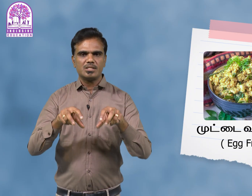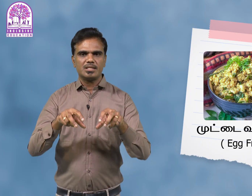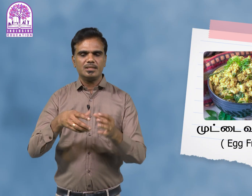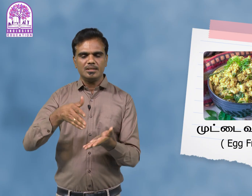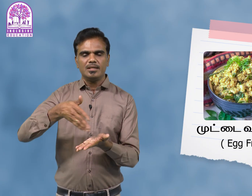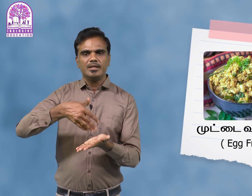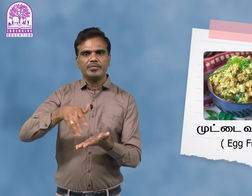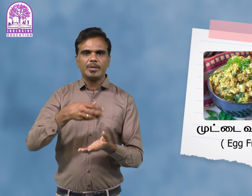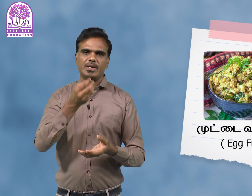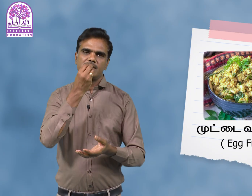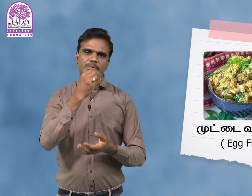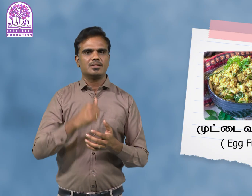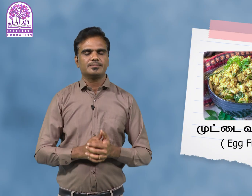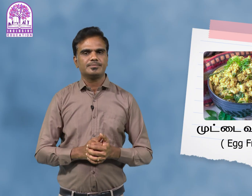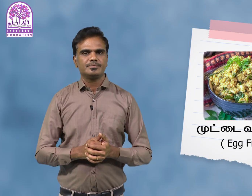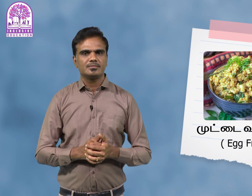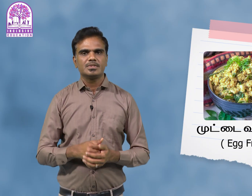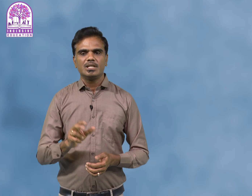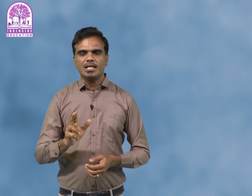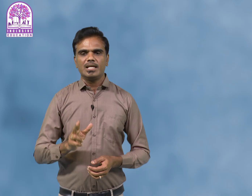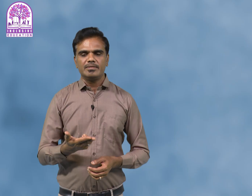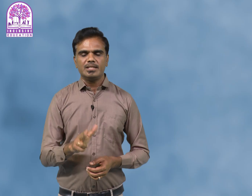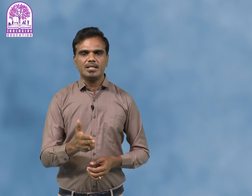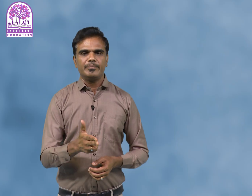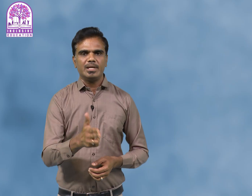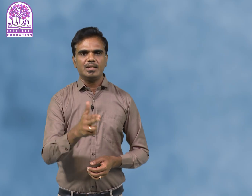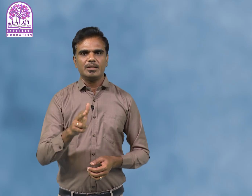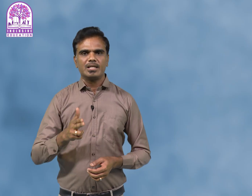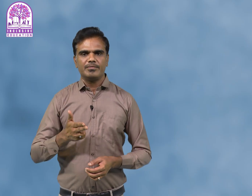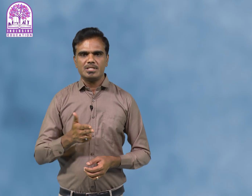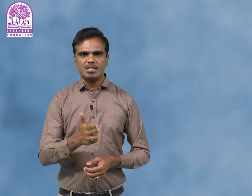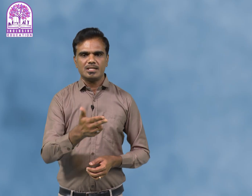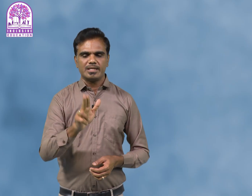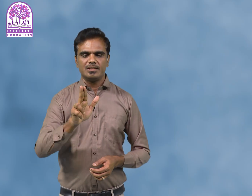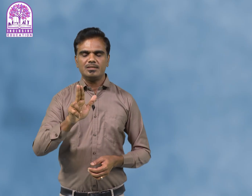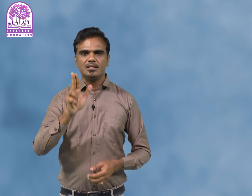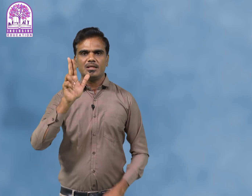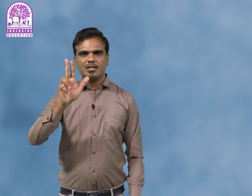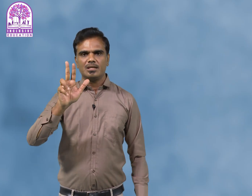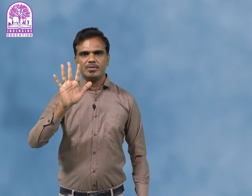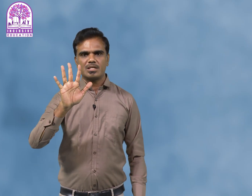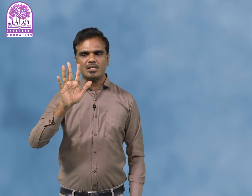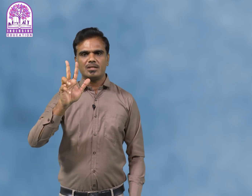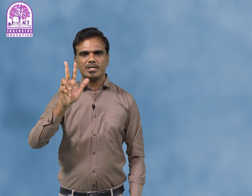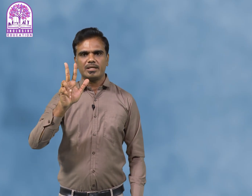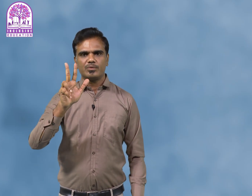உடச்சிட்டேன், ஃப்ரை பண்ணி சாப்பிட்றேன். இது வந்து என்னென்னா மெயின். இங்கே பாருங்கள், ஃபிஷ்ஷுக்கு என்ன சைனு இப்படி வச்சுருக்கேன்னா ரெண்டு கிளைம் க்ளோஸ்